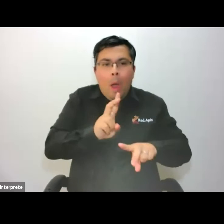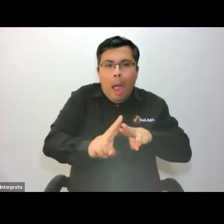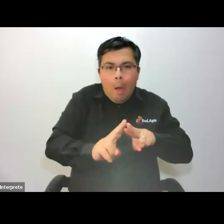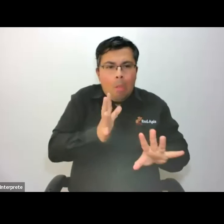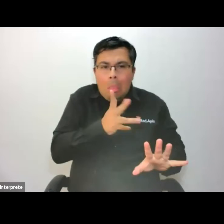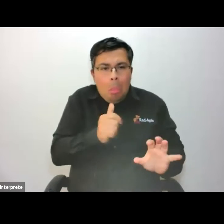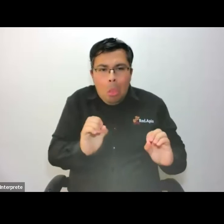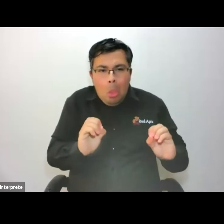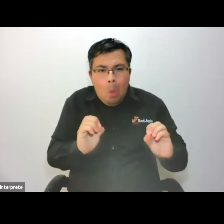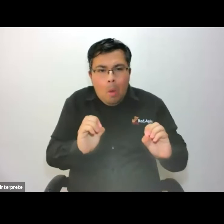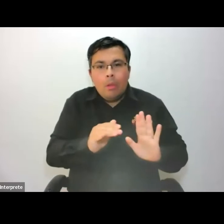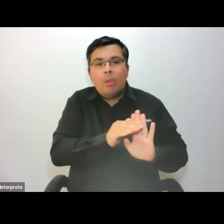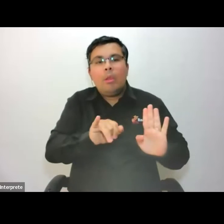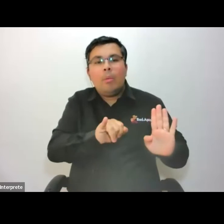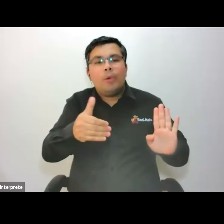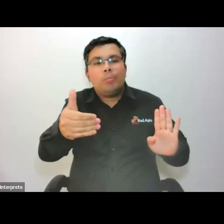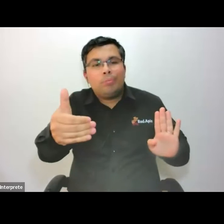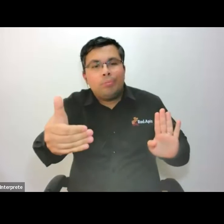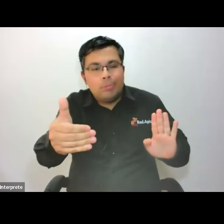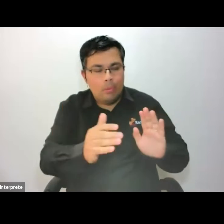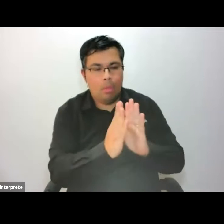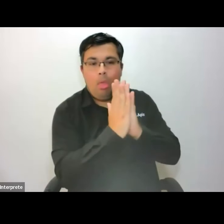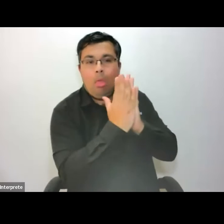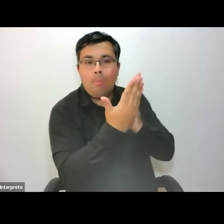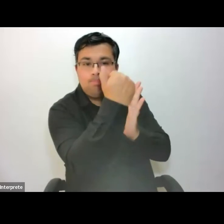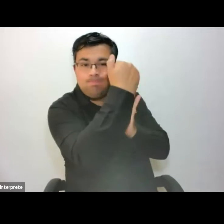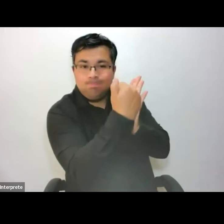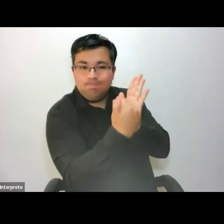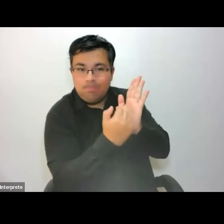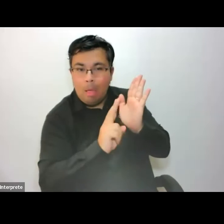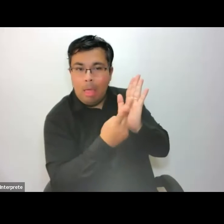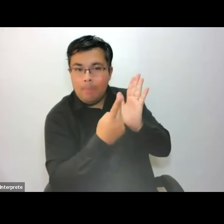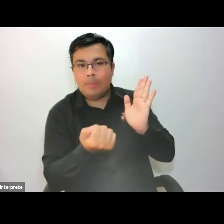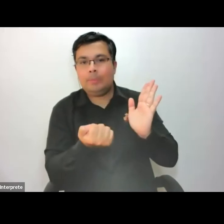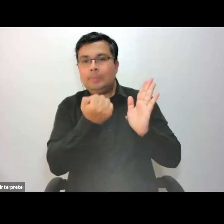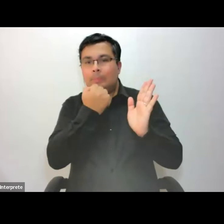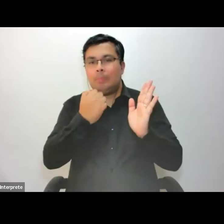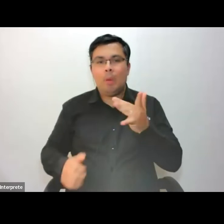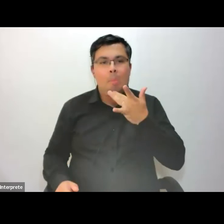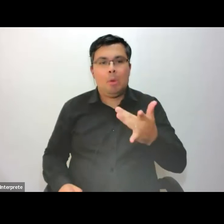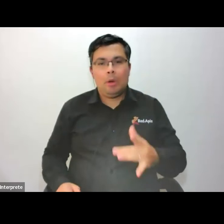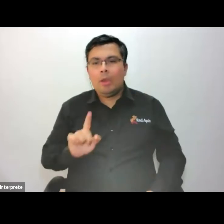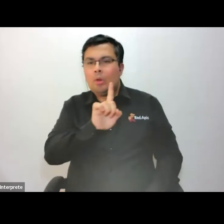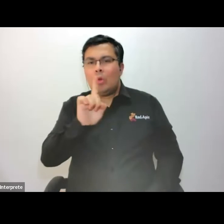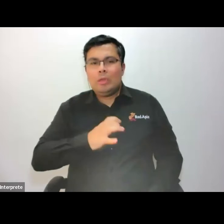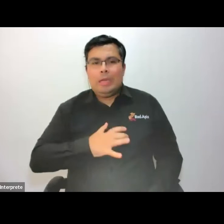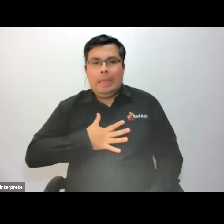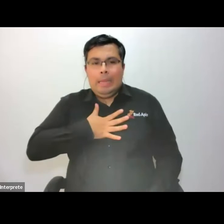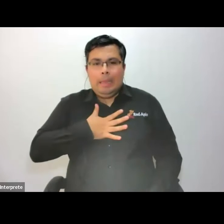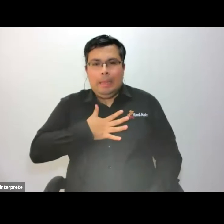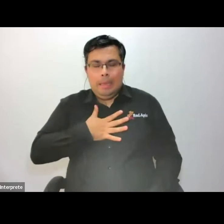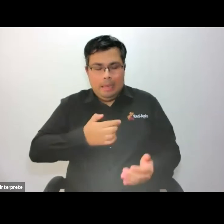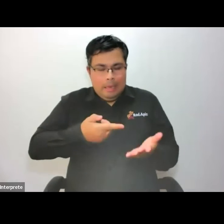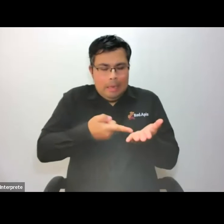que eso también genera como roces en la misma comunidad porque no se entiende el sentido y la legitimidad de esa norma.